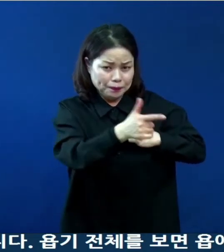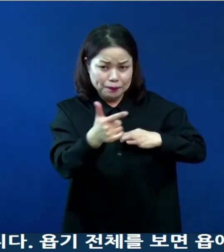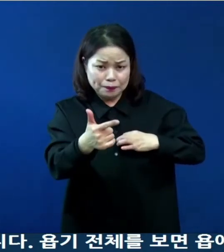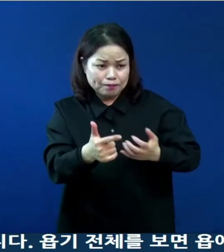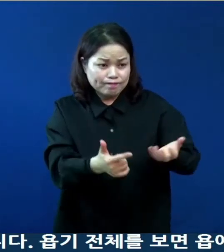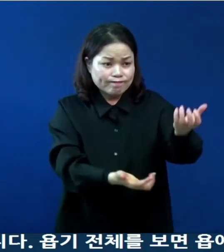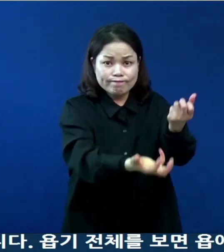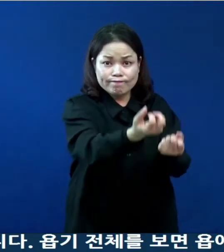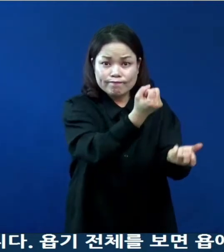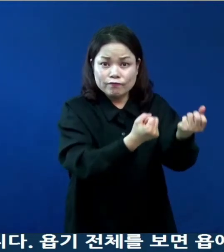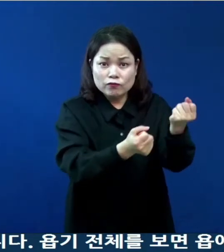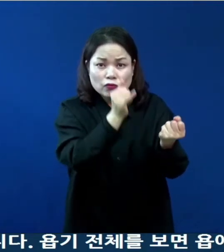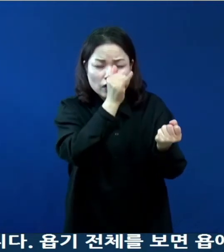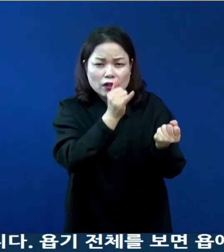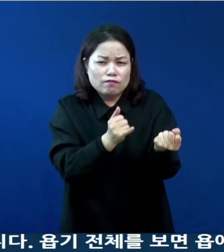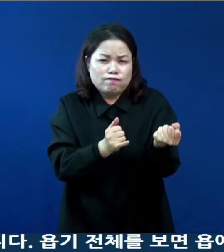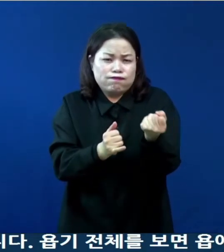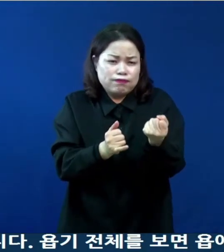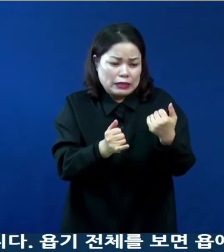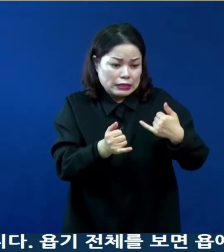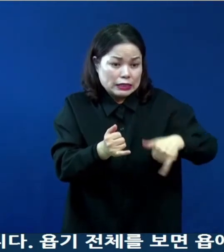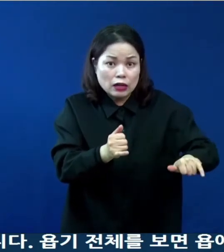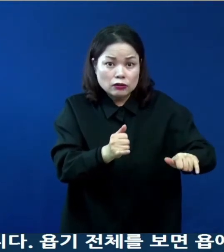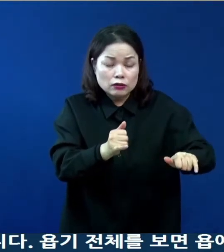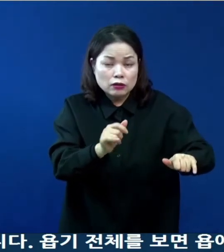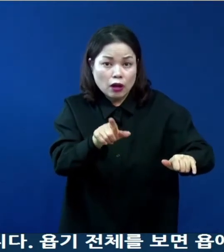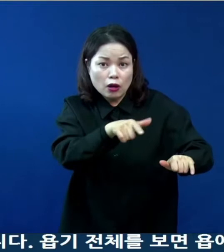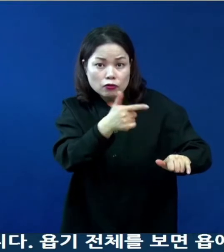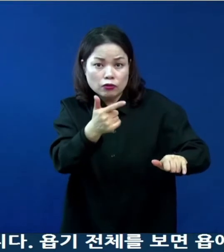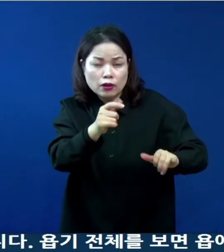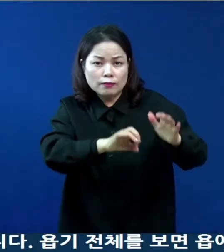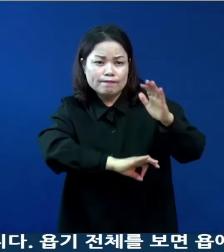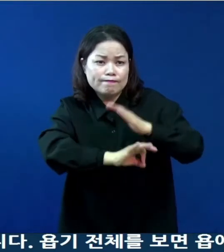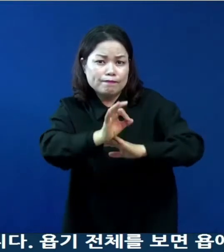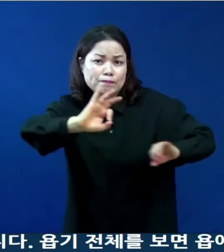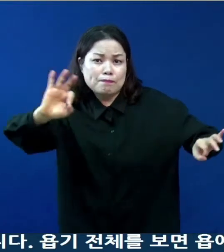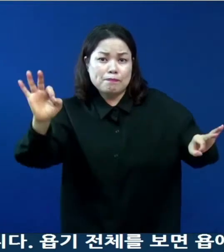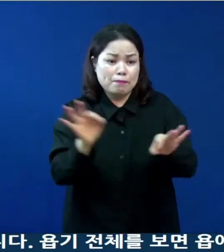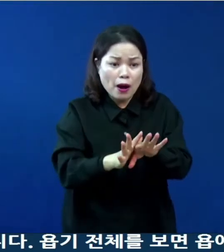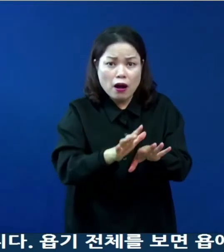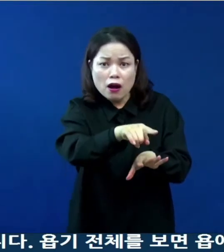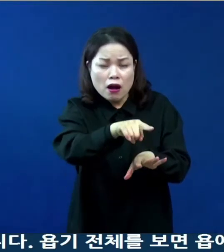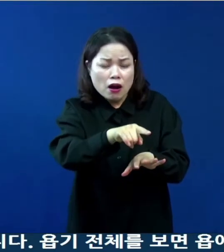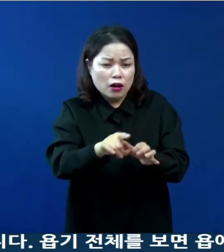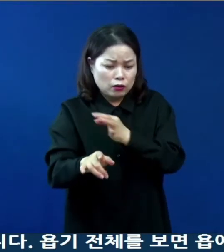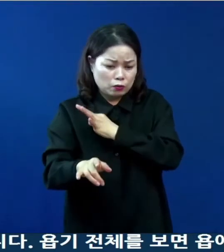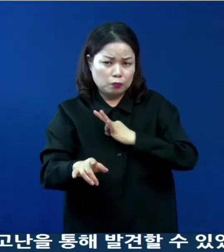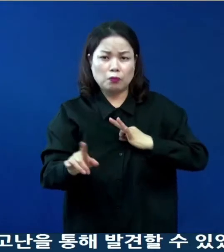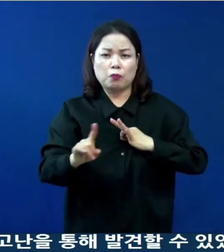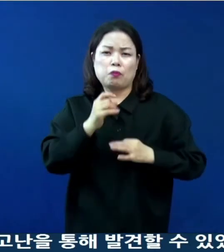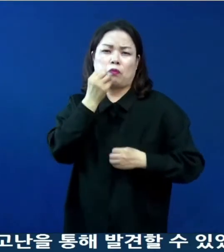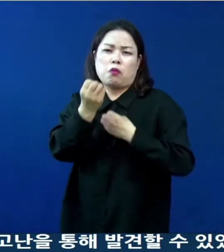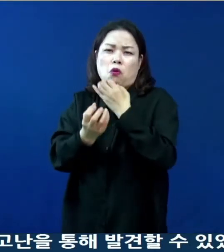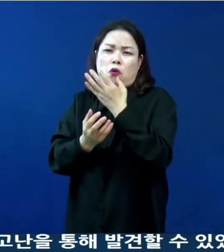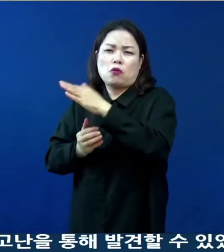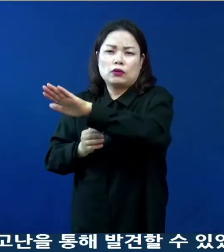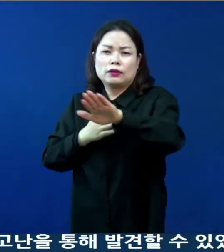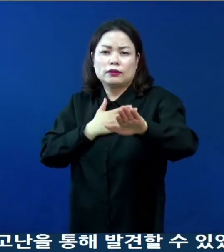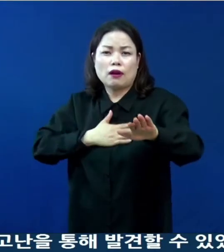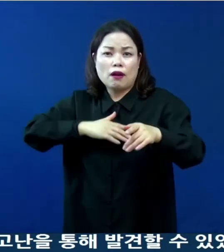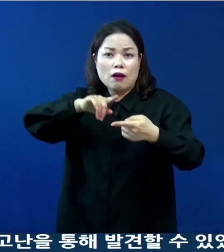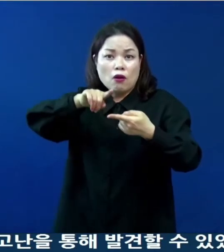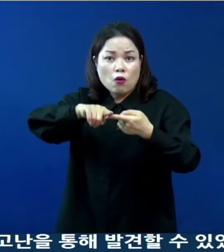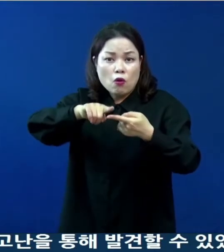소유하고 있던 것들, 또 자신의 자녀들을 하루아침에 잃게 됩니다. 이때 욥이 어떻게 고백하냐면 우리가 잘 아는